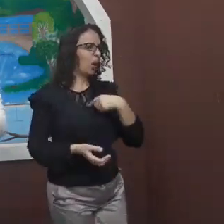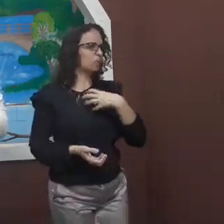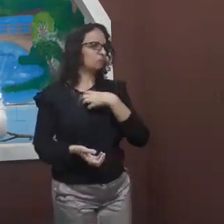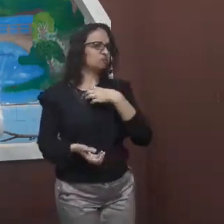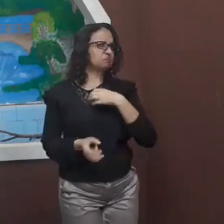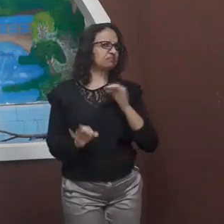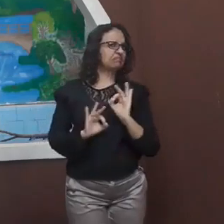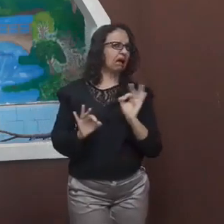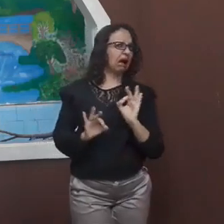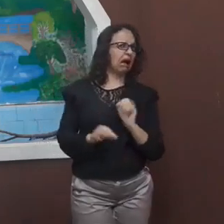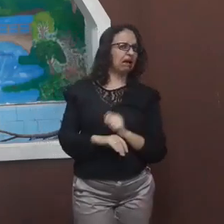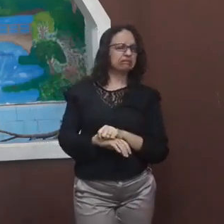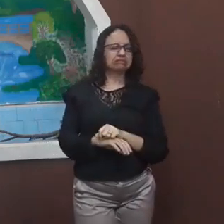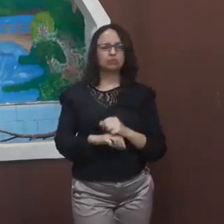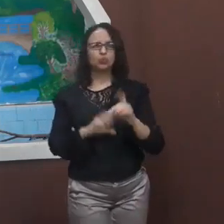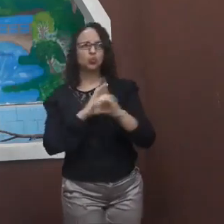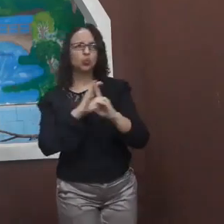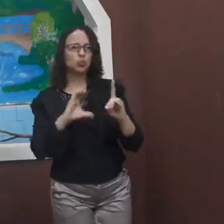não começa nem a vir na igreja.